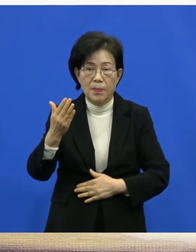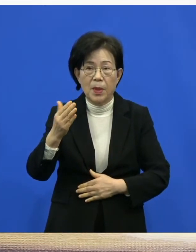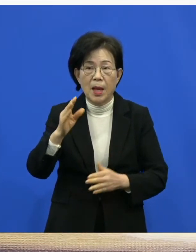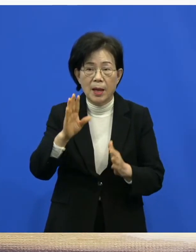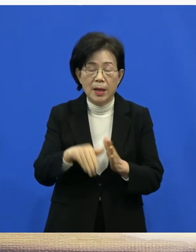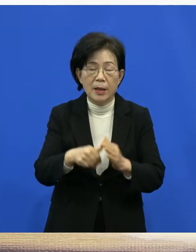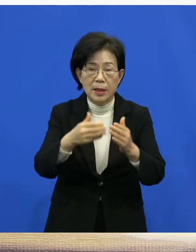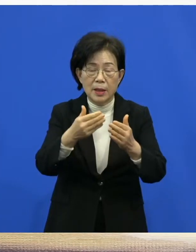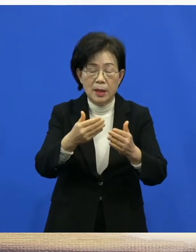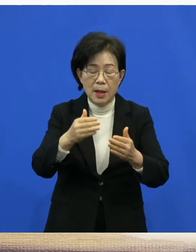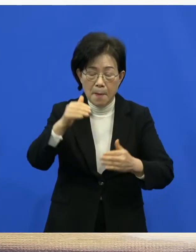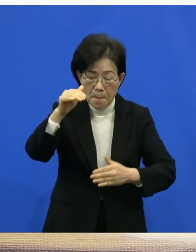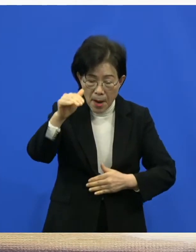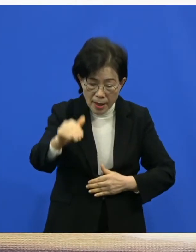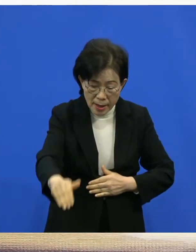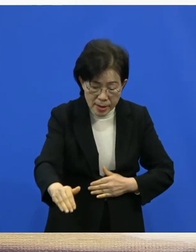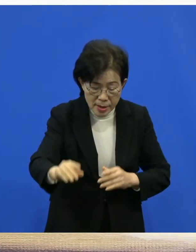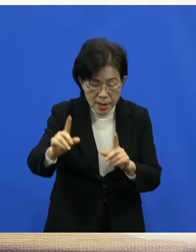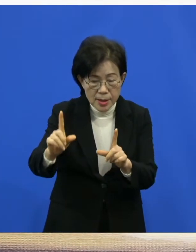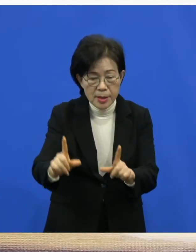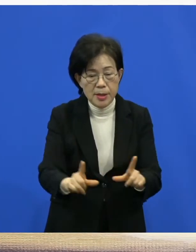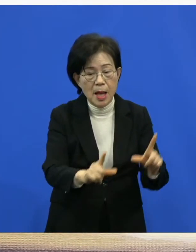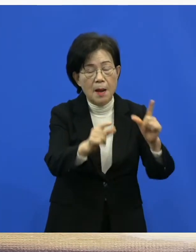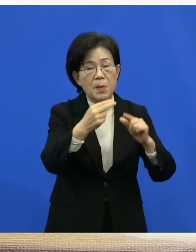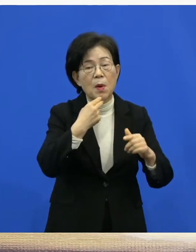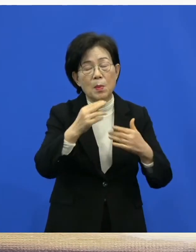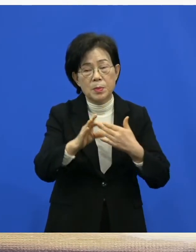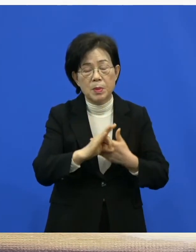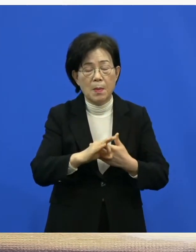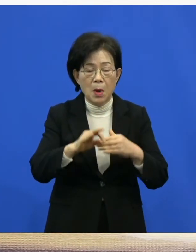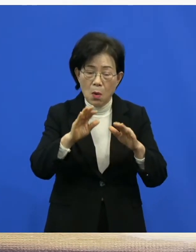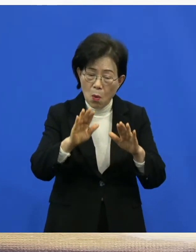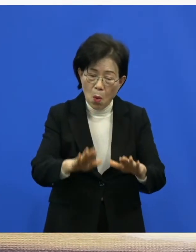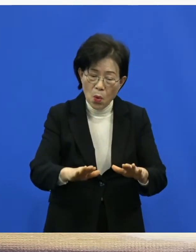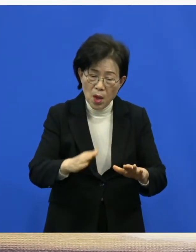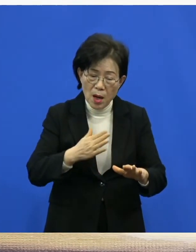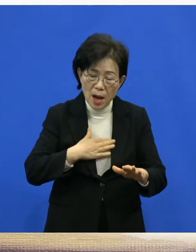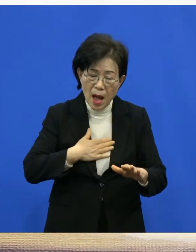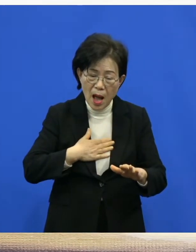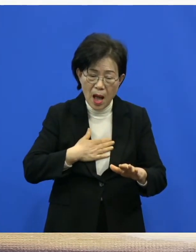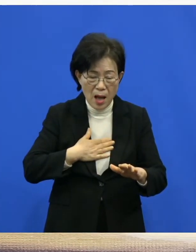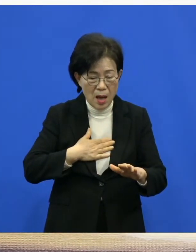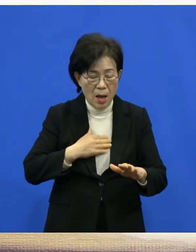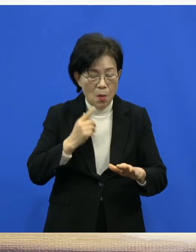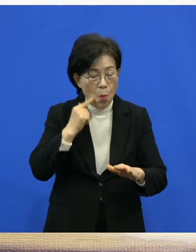그때 바닥을 치던 삶이 없었다면 어쩌면 오늘 나라는 존재는 없었을지도 모릅니다.